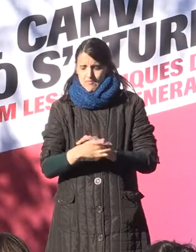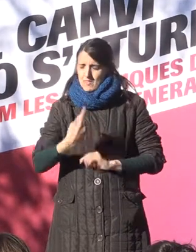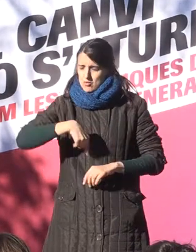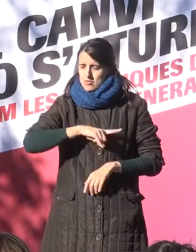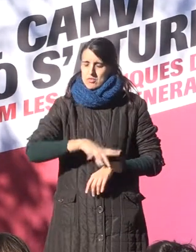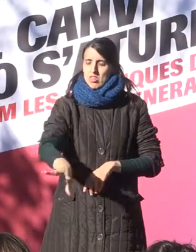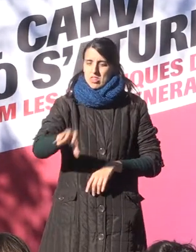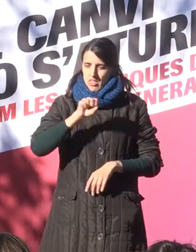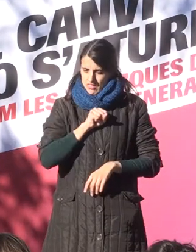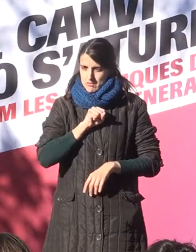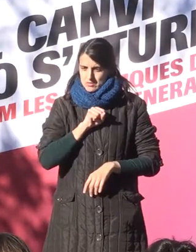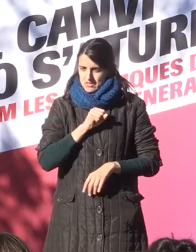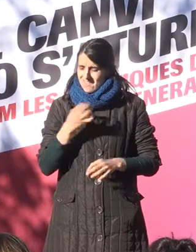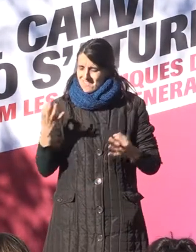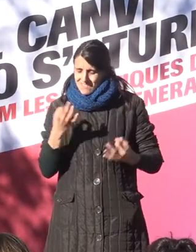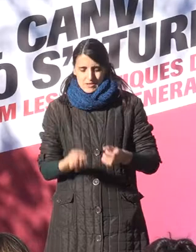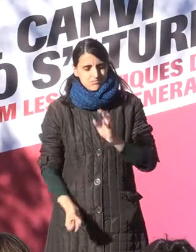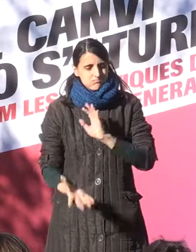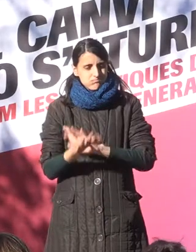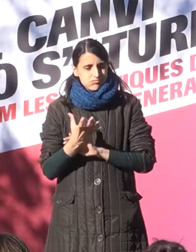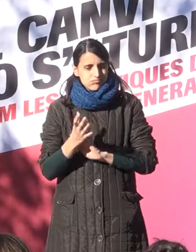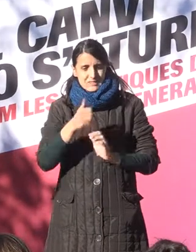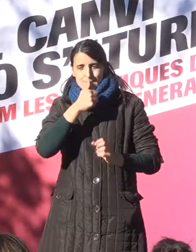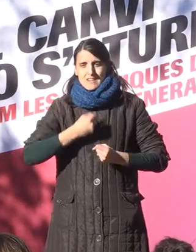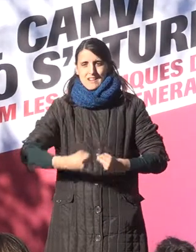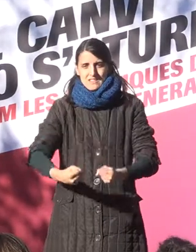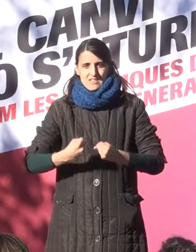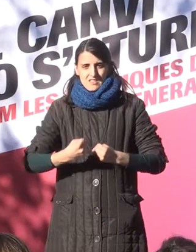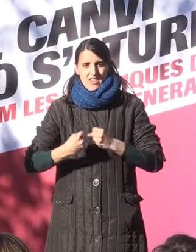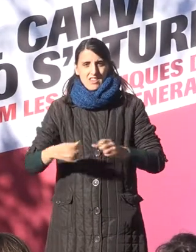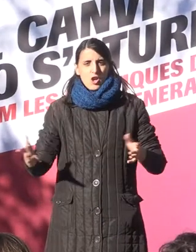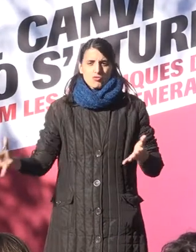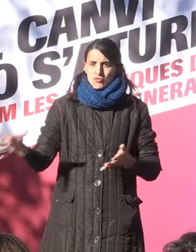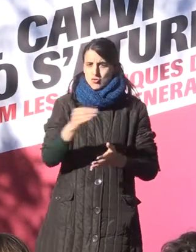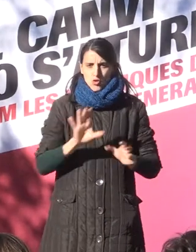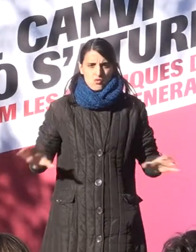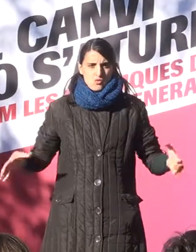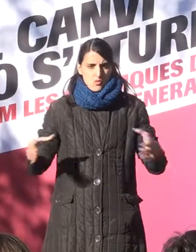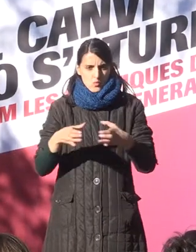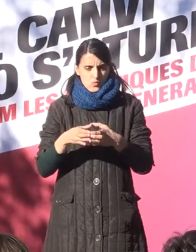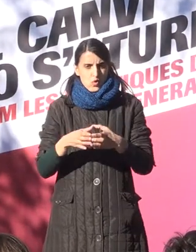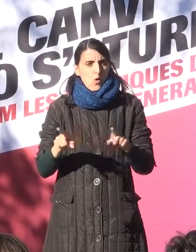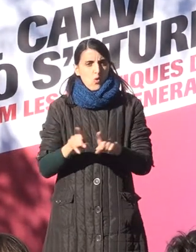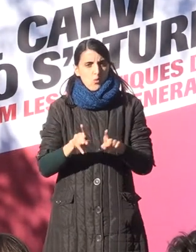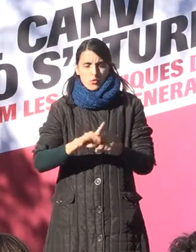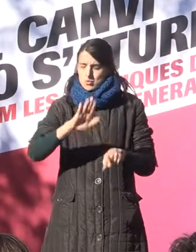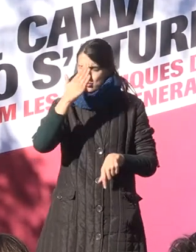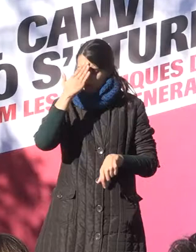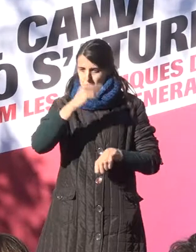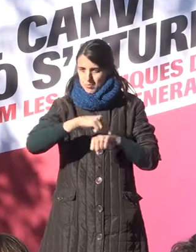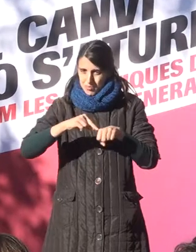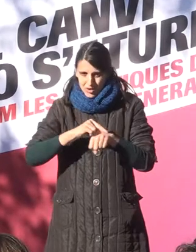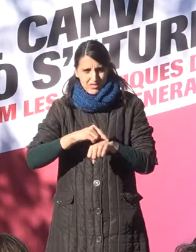que tenemos que construir colectivamente esta resistencia y como sujeto político en barcelona en cataluña queremos que estas políticas